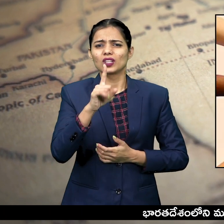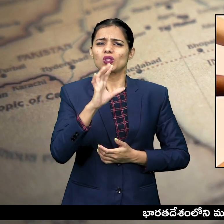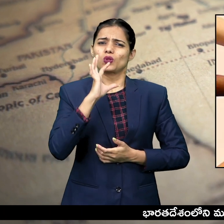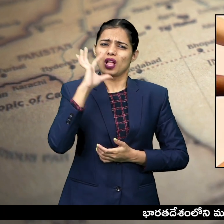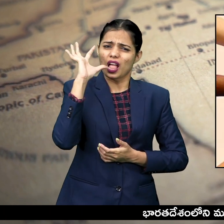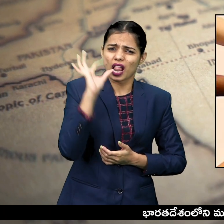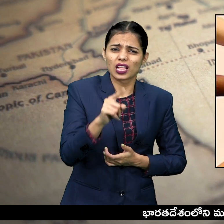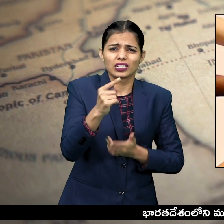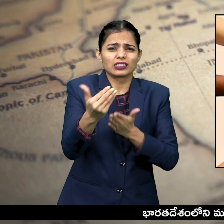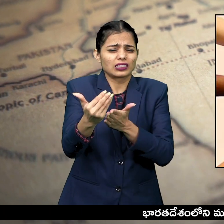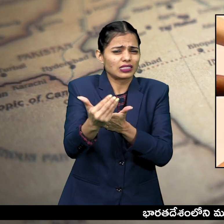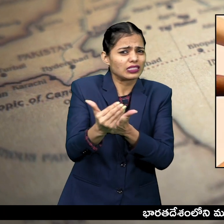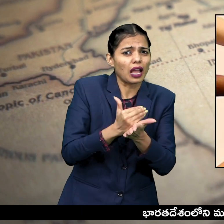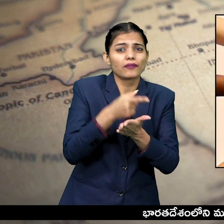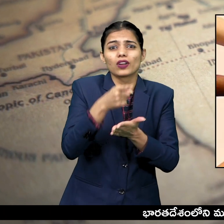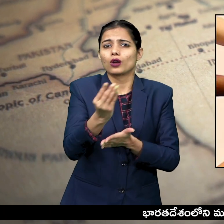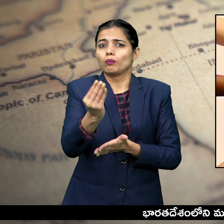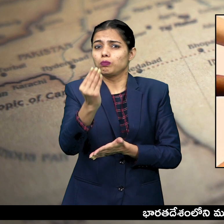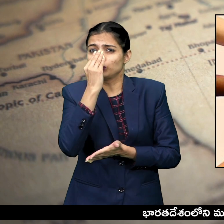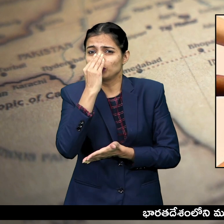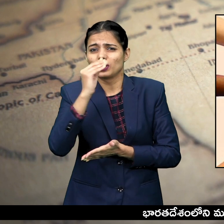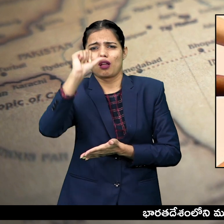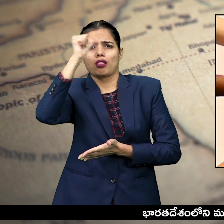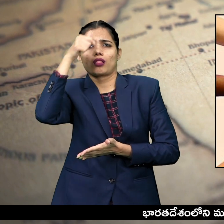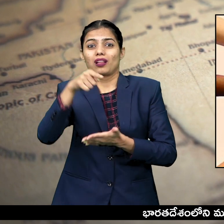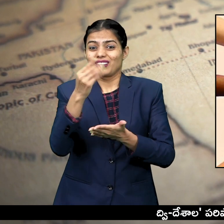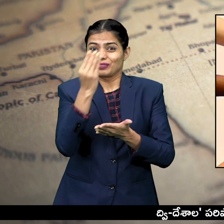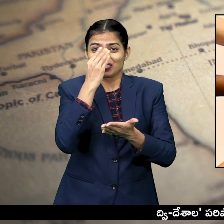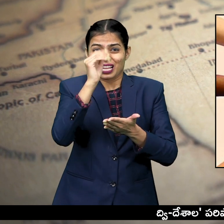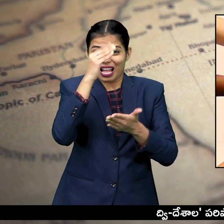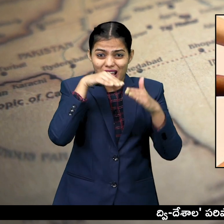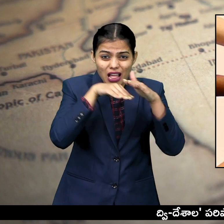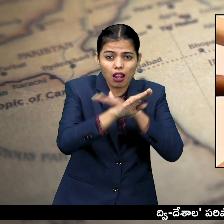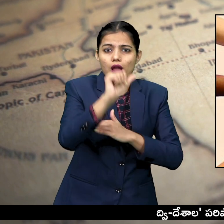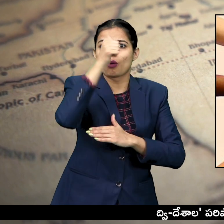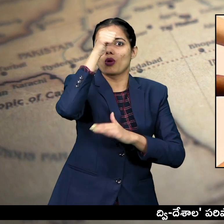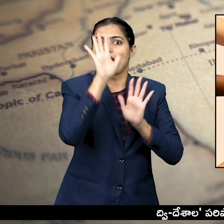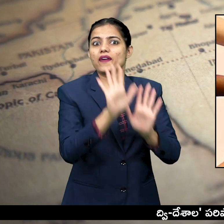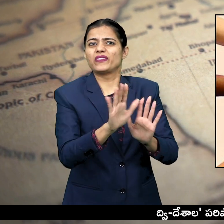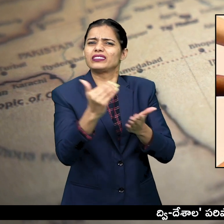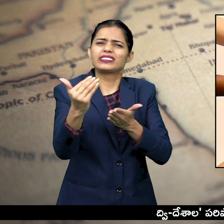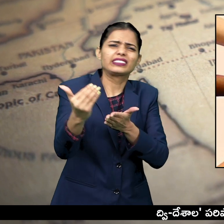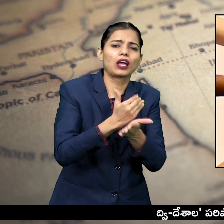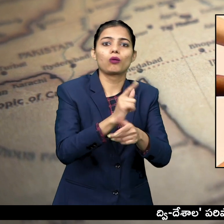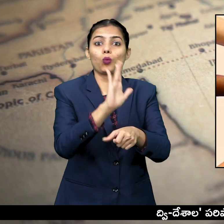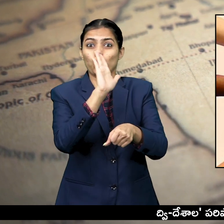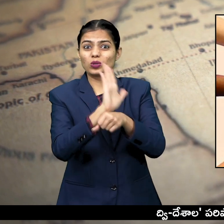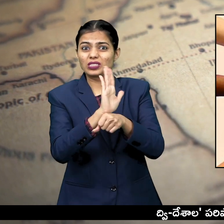భారతదేశంలోని ముస్లింల భద్రతను నిర్ధారించడానికి ద్విదేశాల పరిష్కారాన్ని